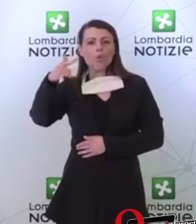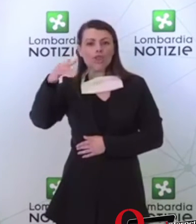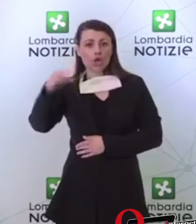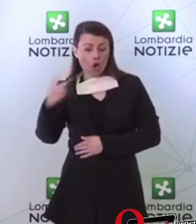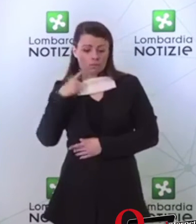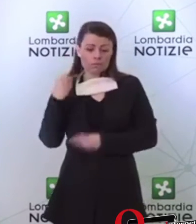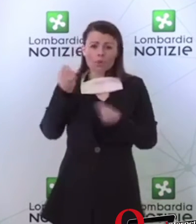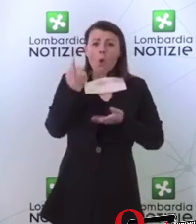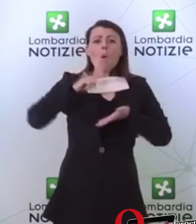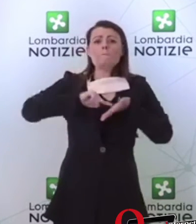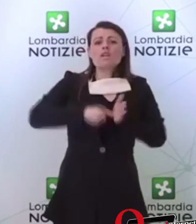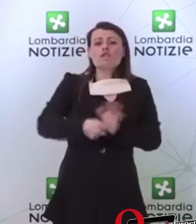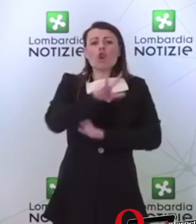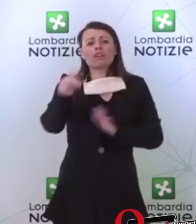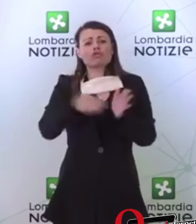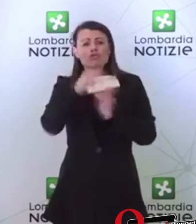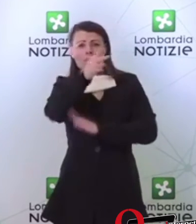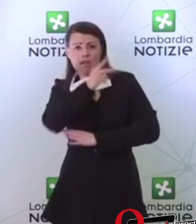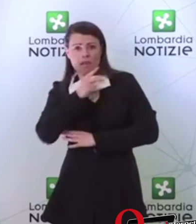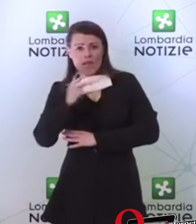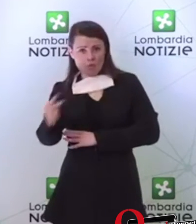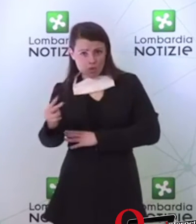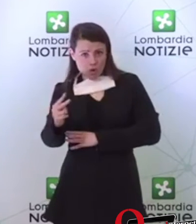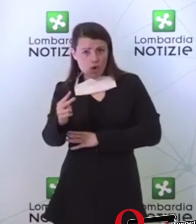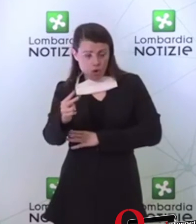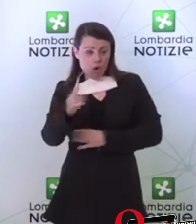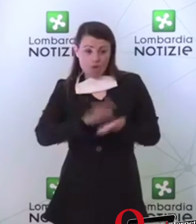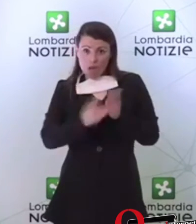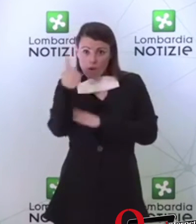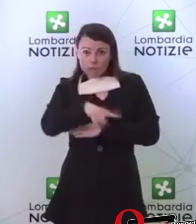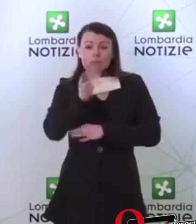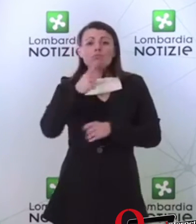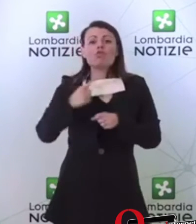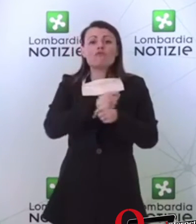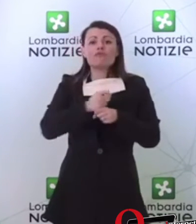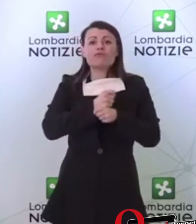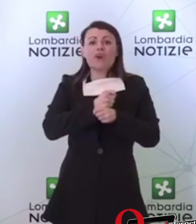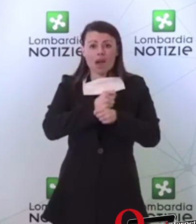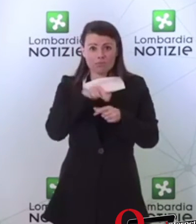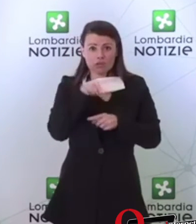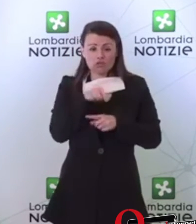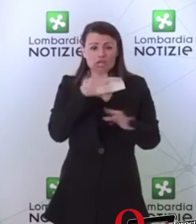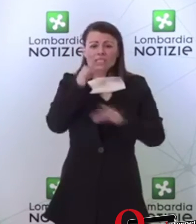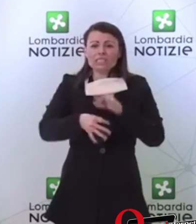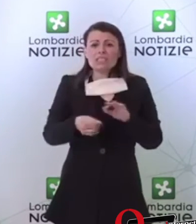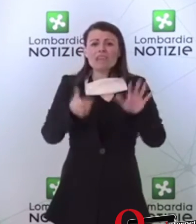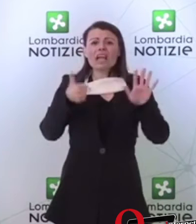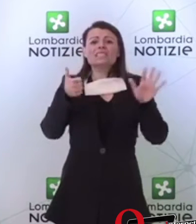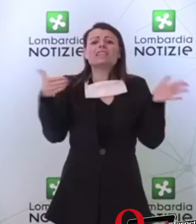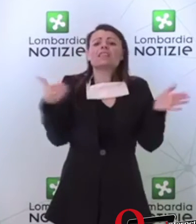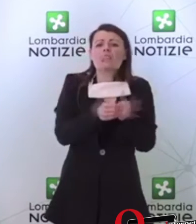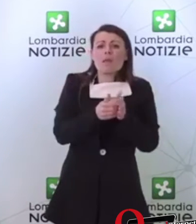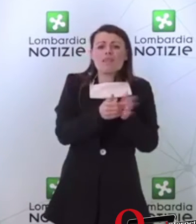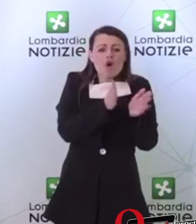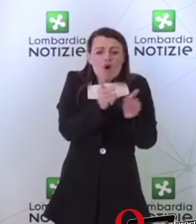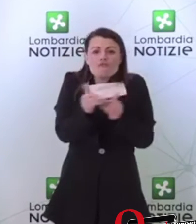donato 1.300.000 euro di farmaci, equivarranno a 60.000 confezioni